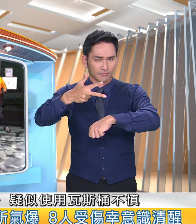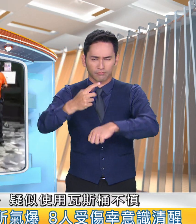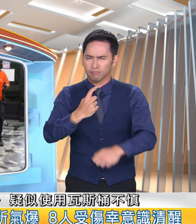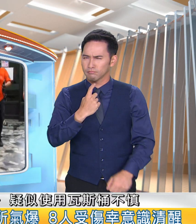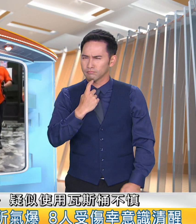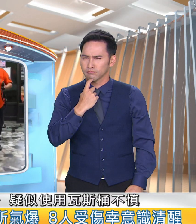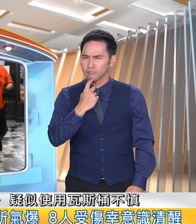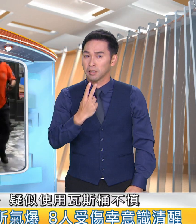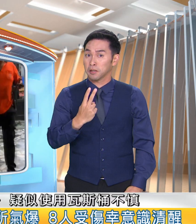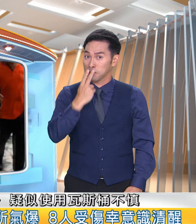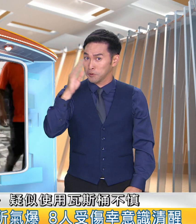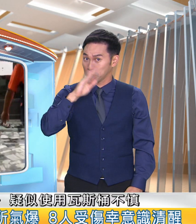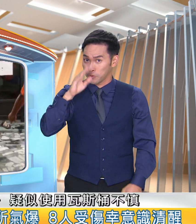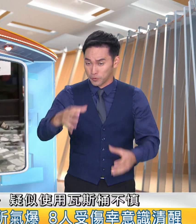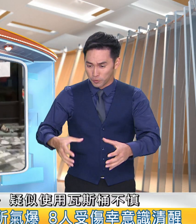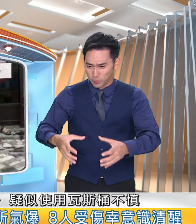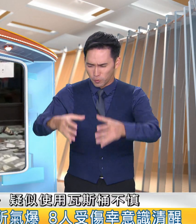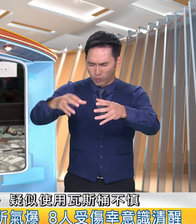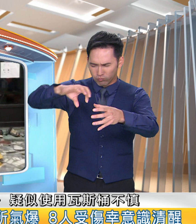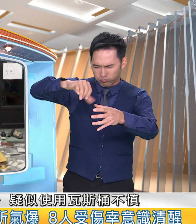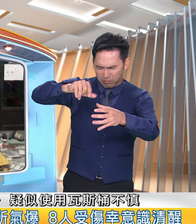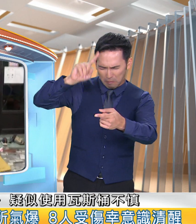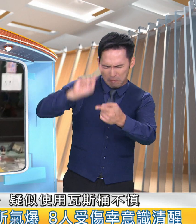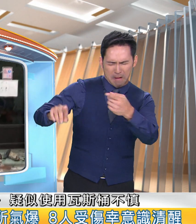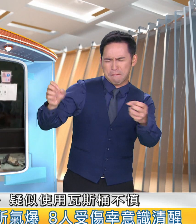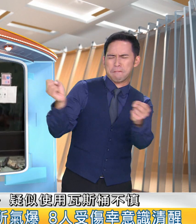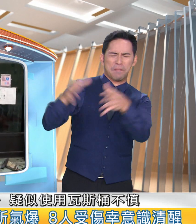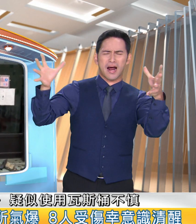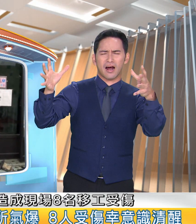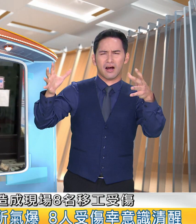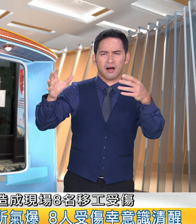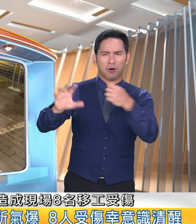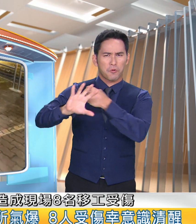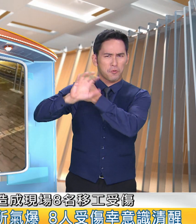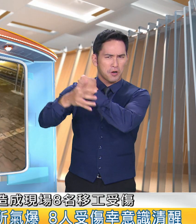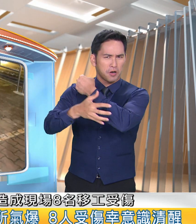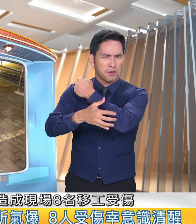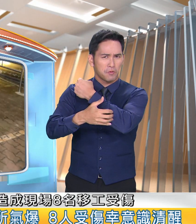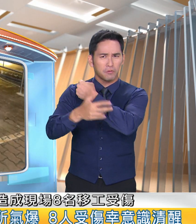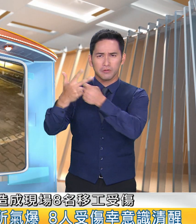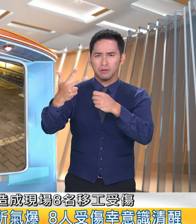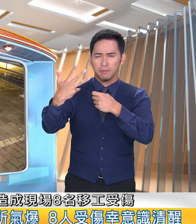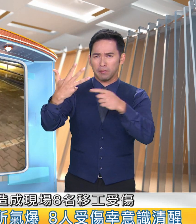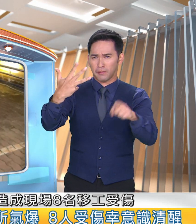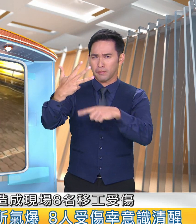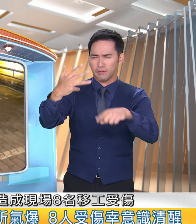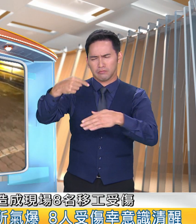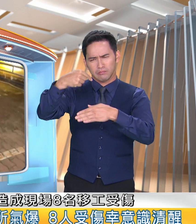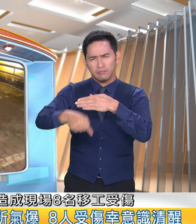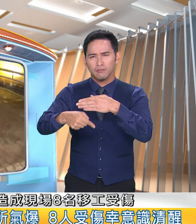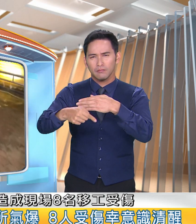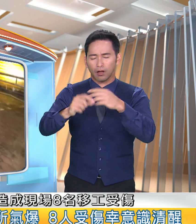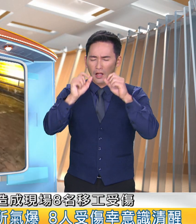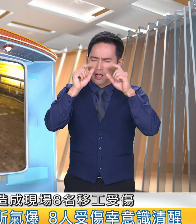7点多，疑似使用瓦斯桶不慎发生了气爆意外，造成现场8名移工受